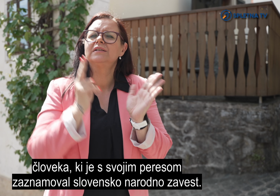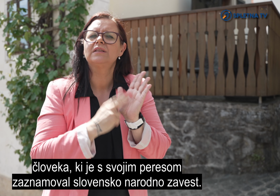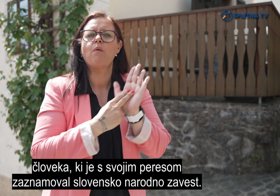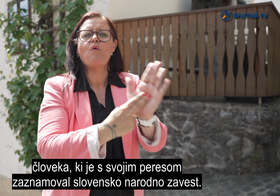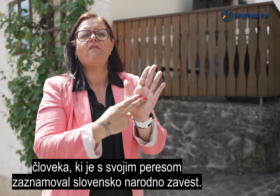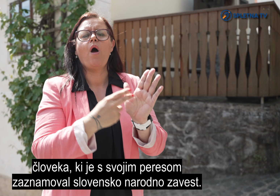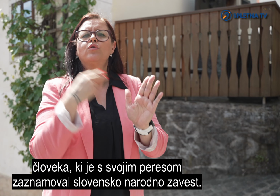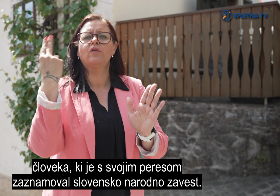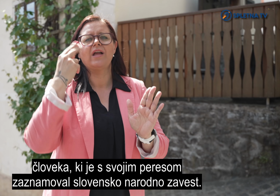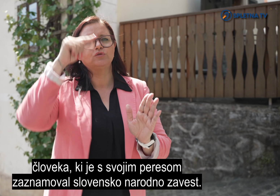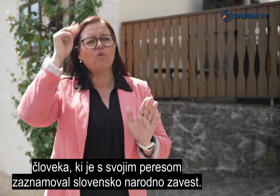zavest.